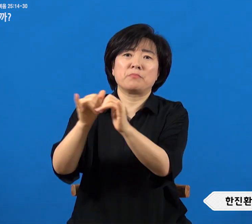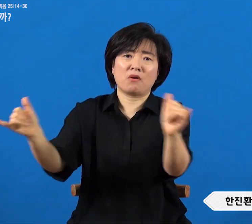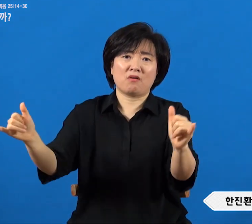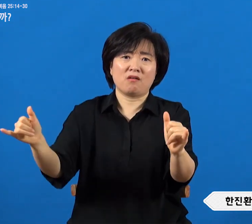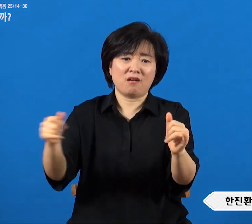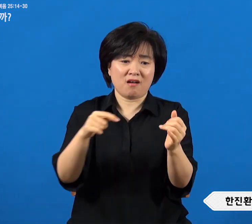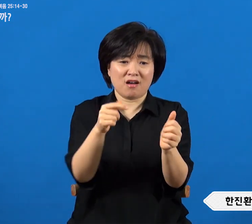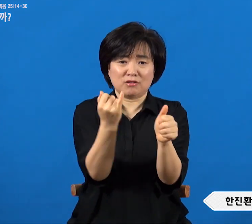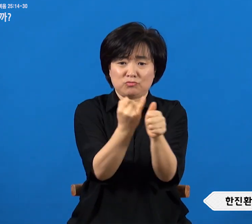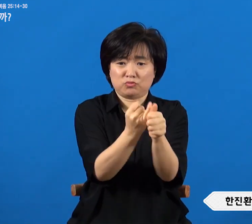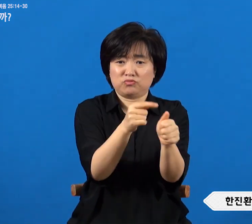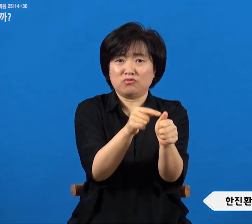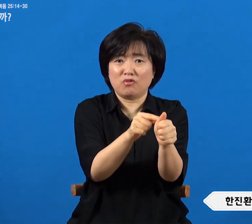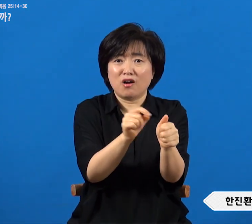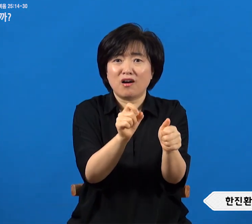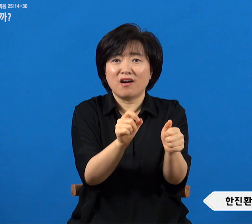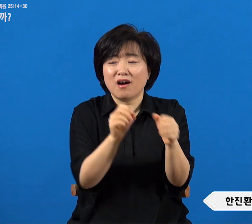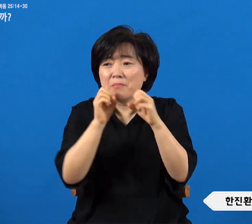살아났습니다.